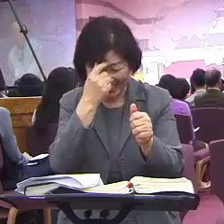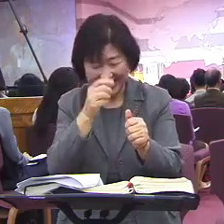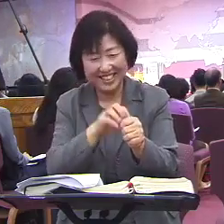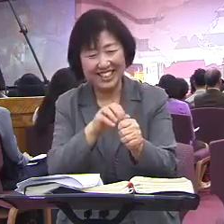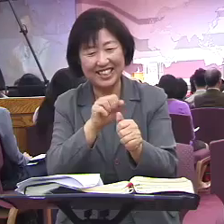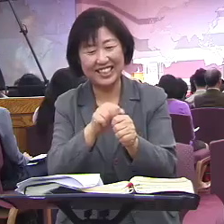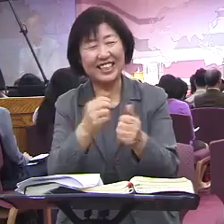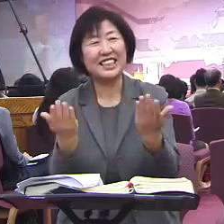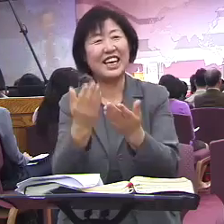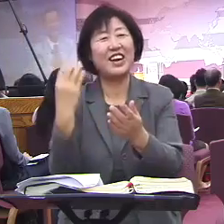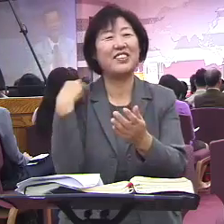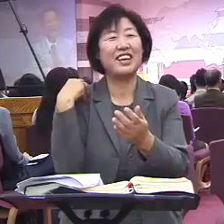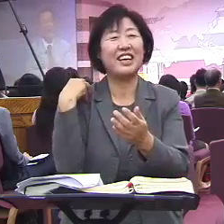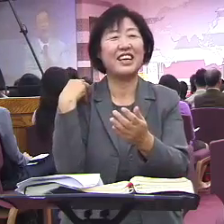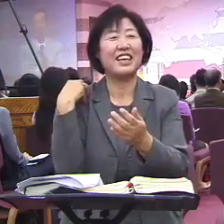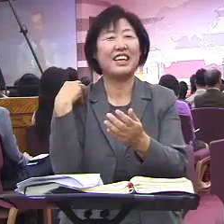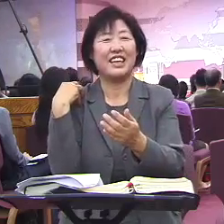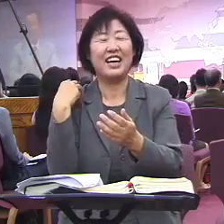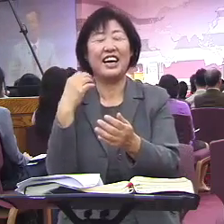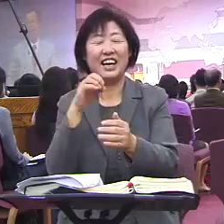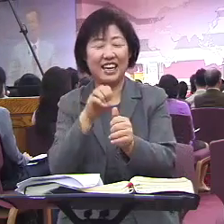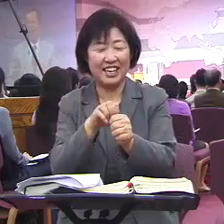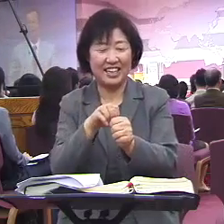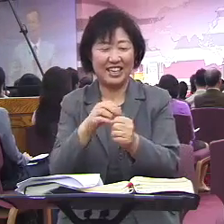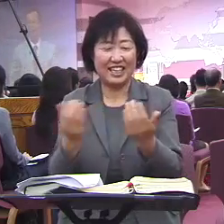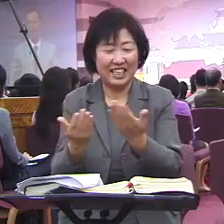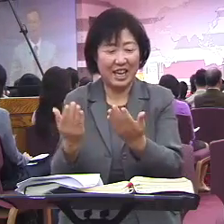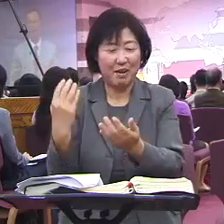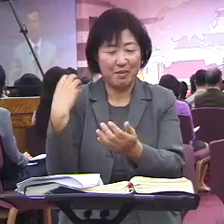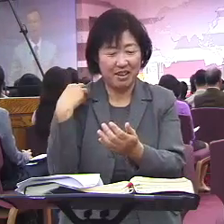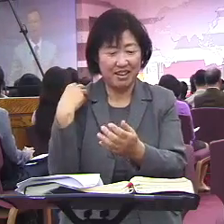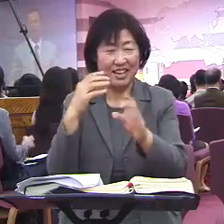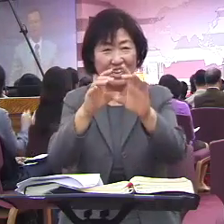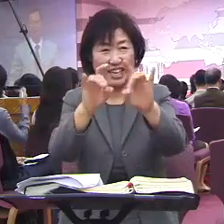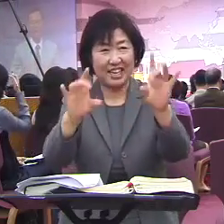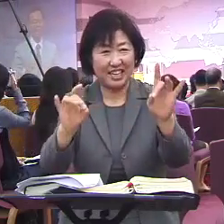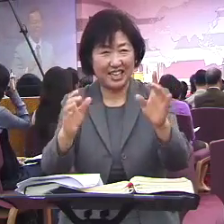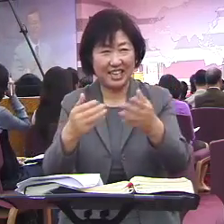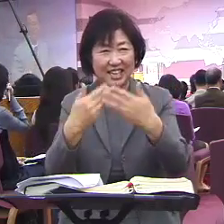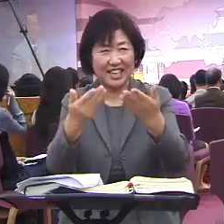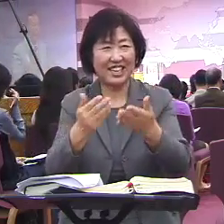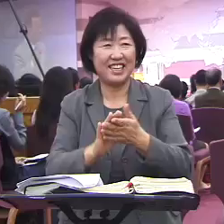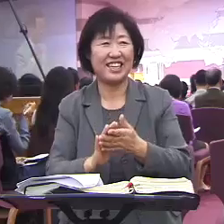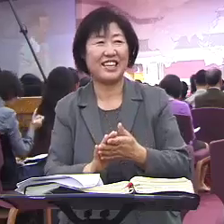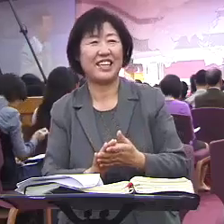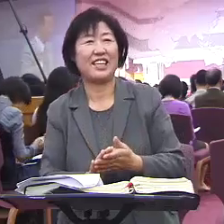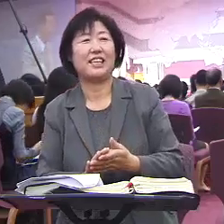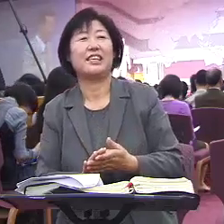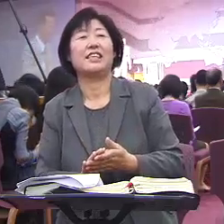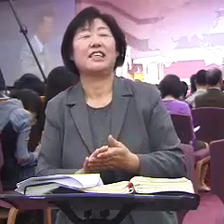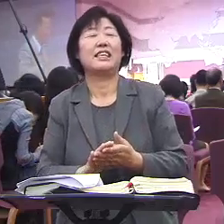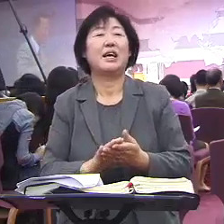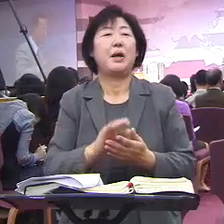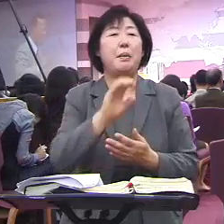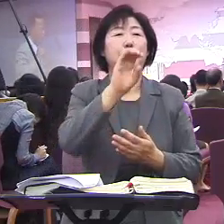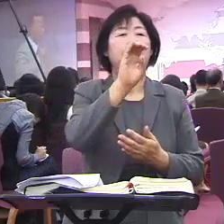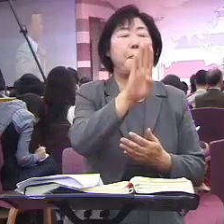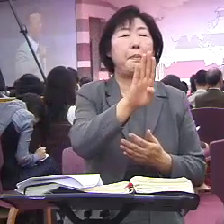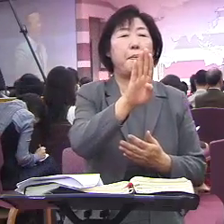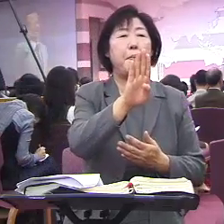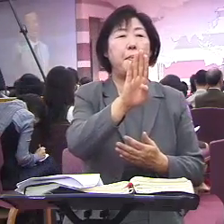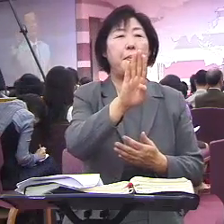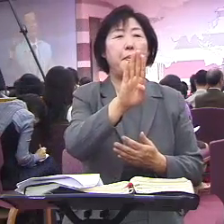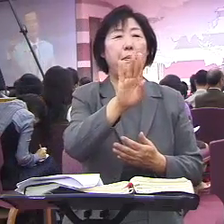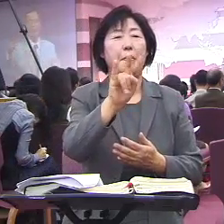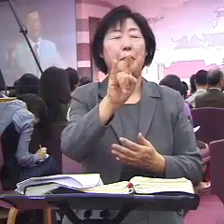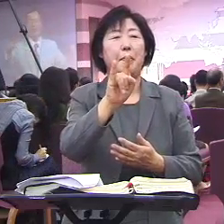사명에 대한 사명은 각자에게 주어진 사명이라는 것이에요. 그래서 4절에 각자에게 주어진 것이기 때문에